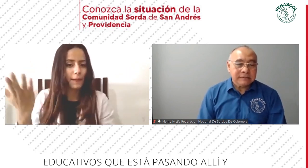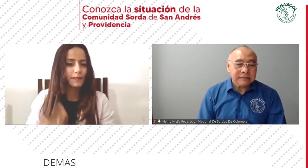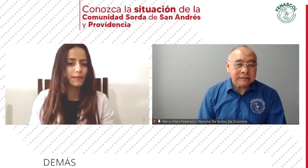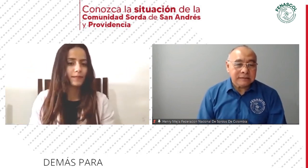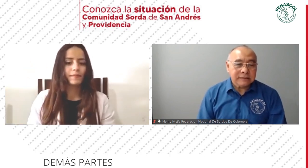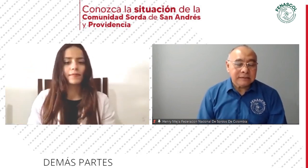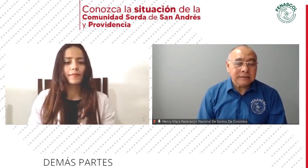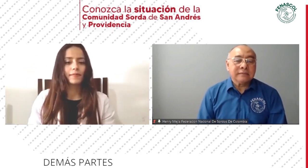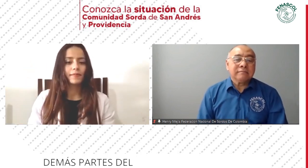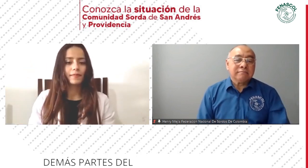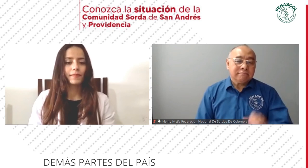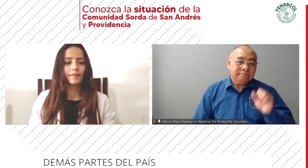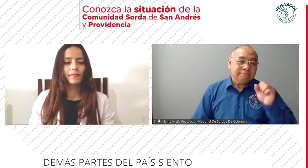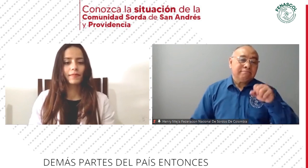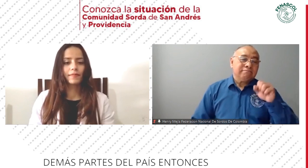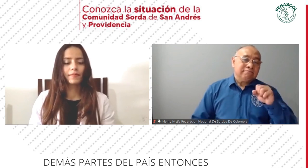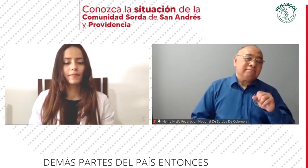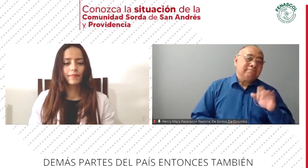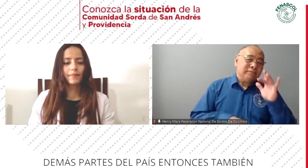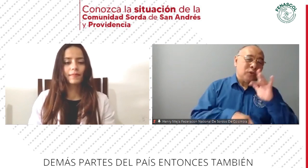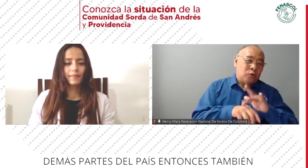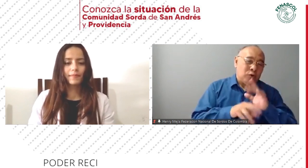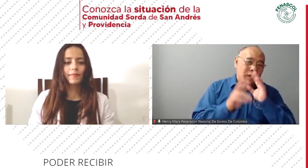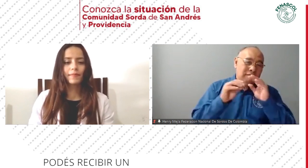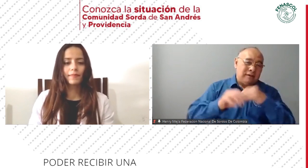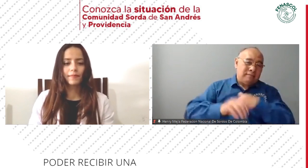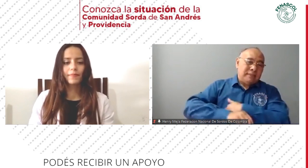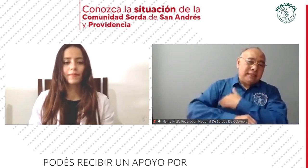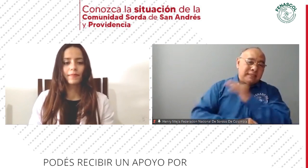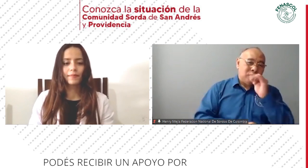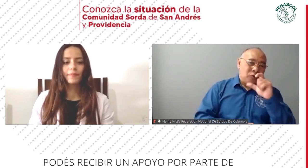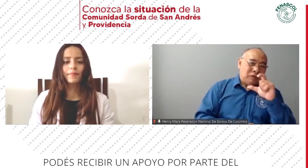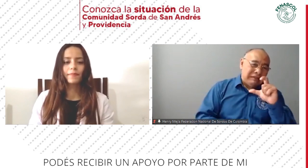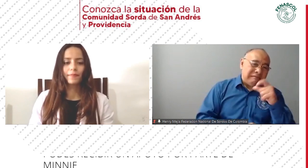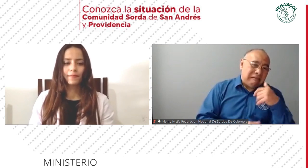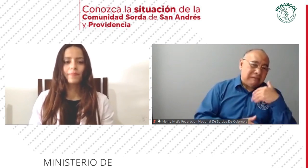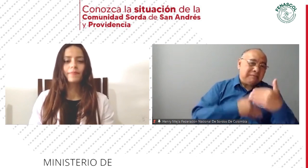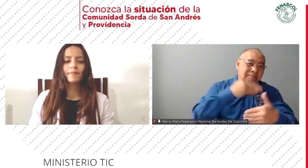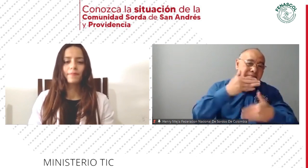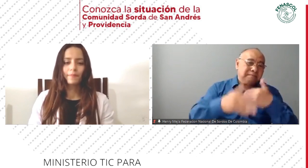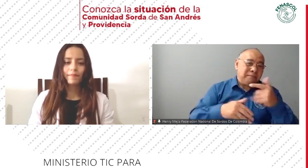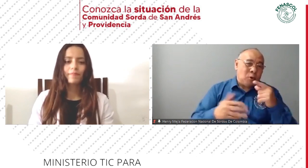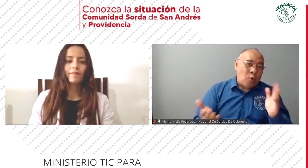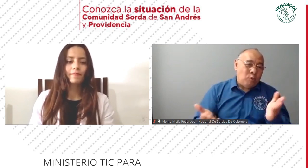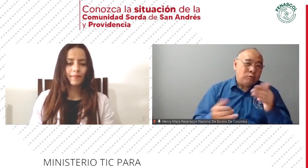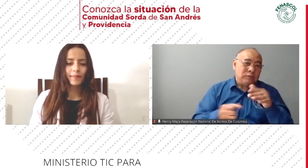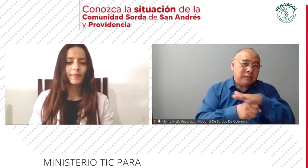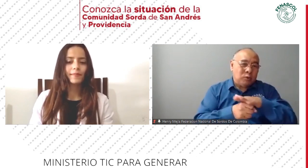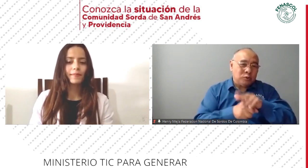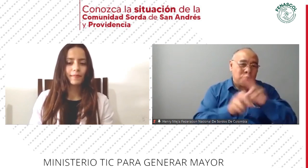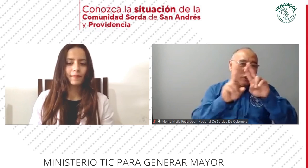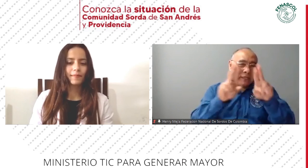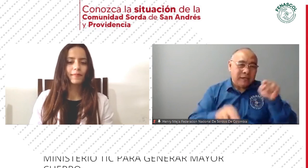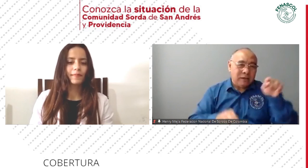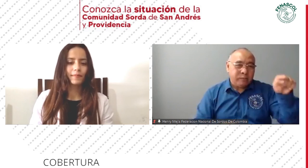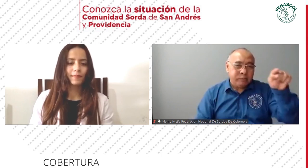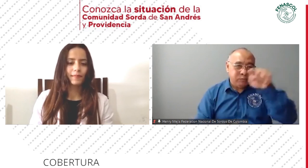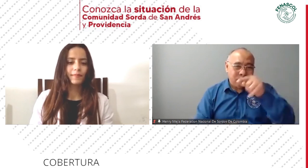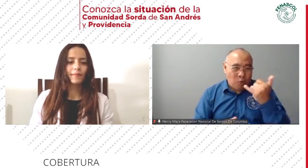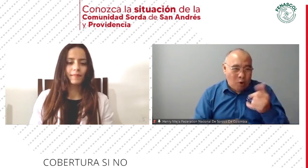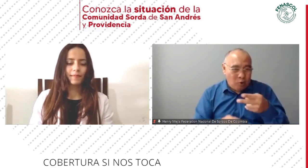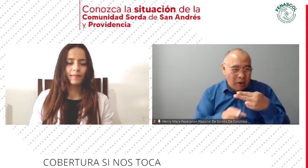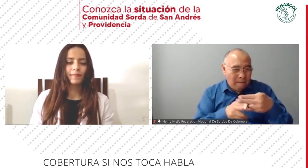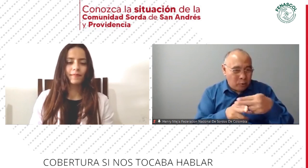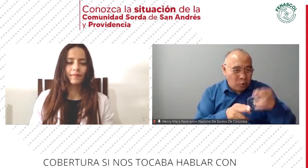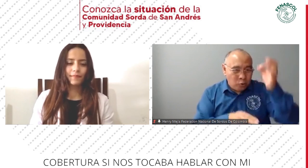demás partes del país entonces también poder recibir un apoyo por parte del ministerio tic para y si se genera una mayor cultura si